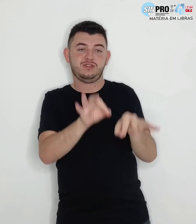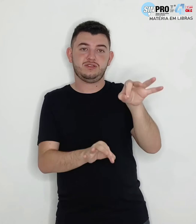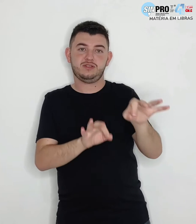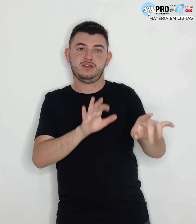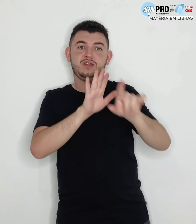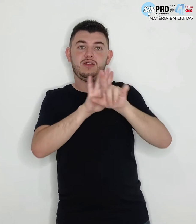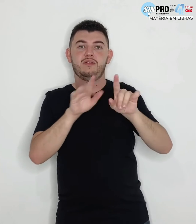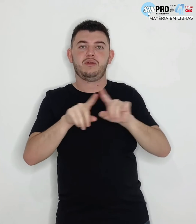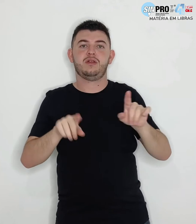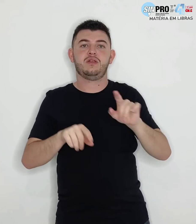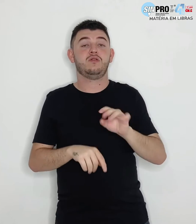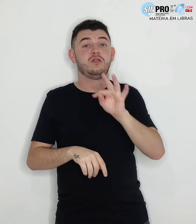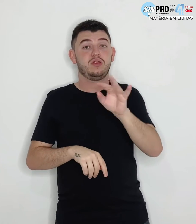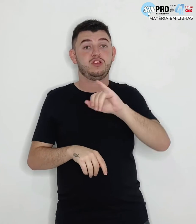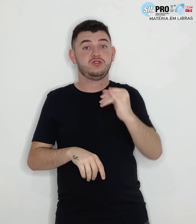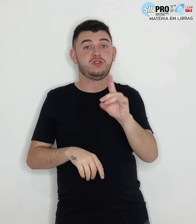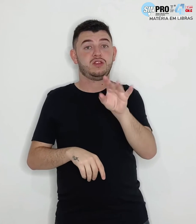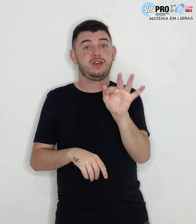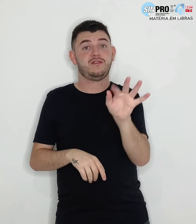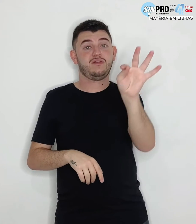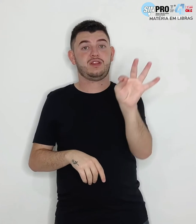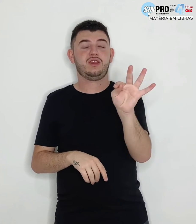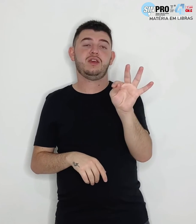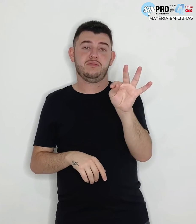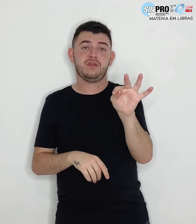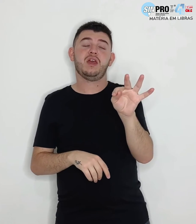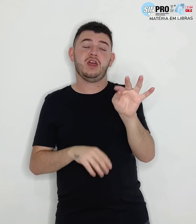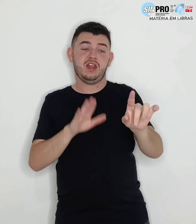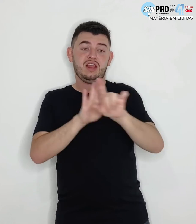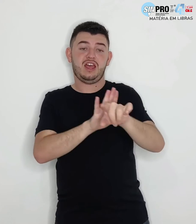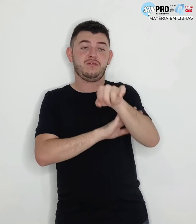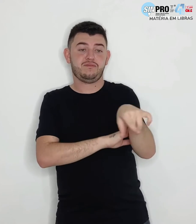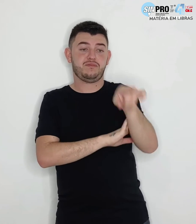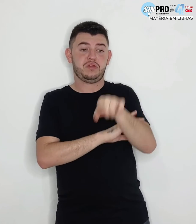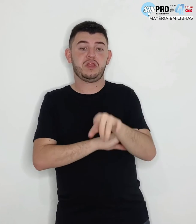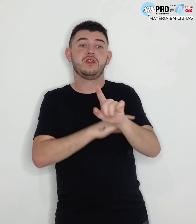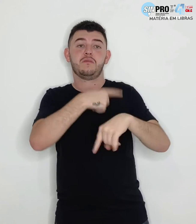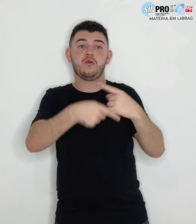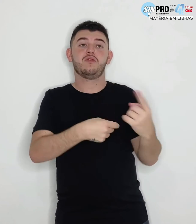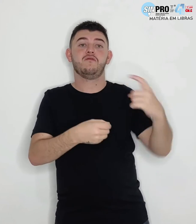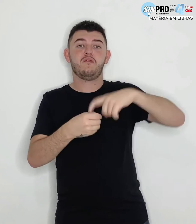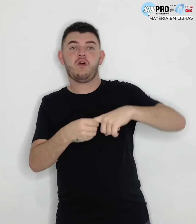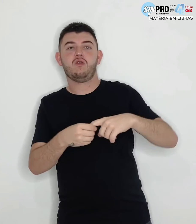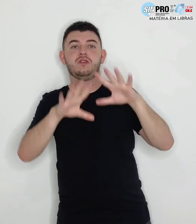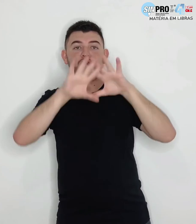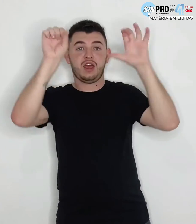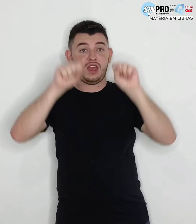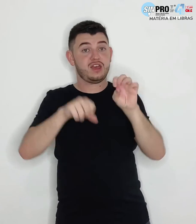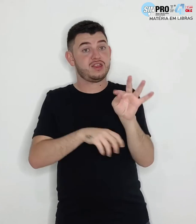legislação. Por mais que o TJDFT derrube a lei, isso vai para o STF depois. Reformas de